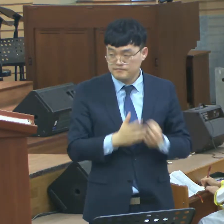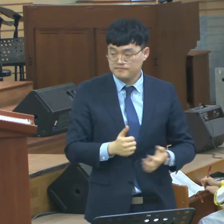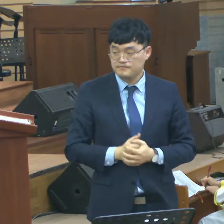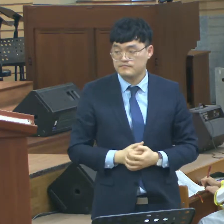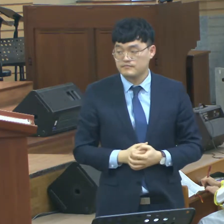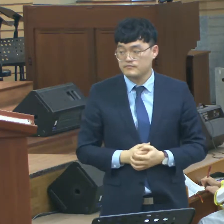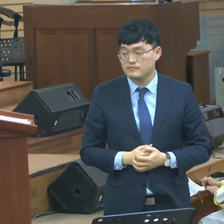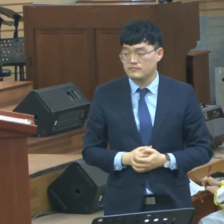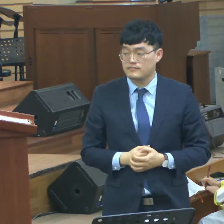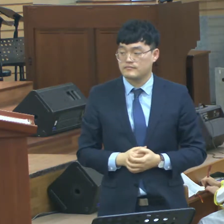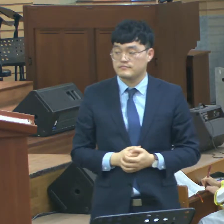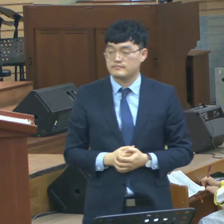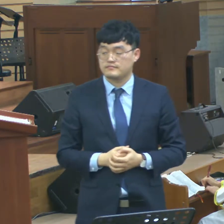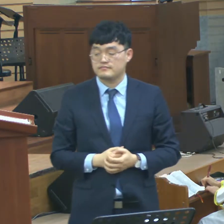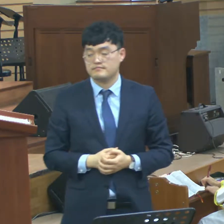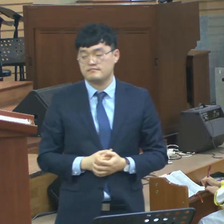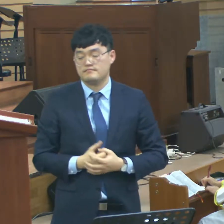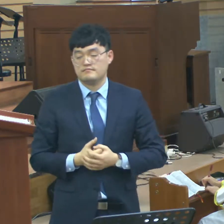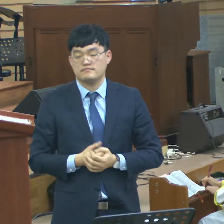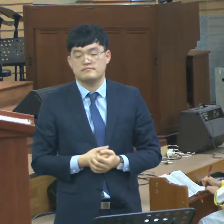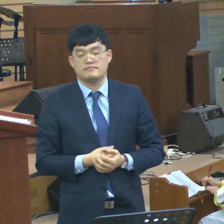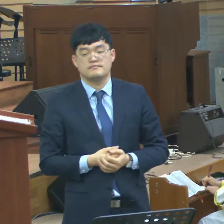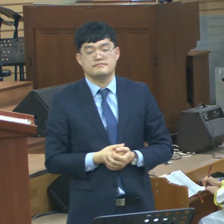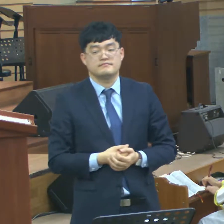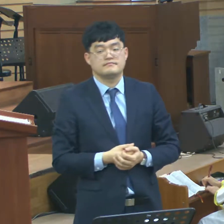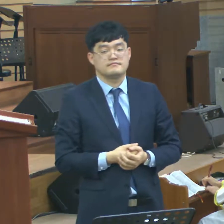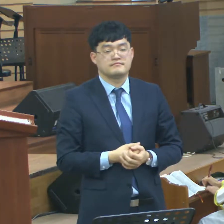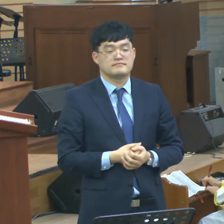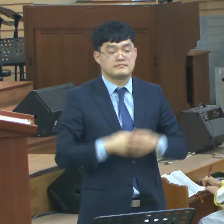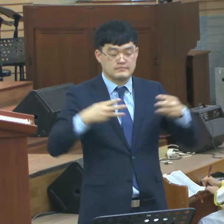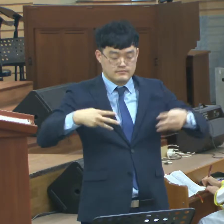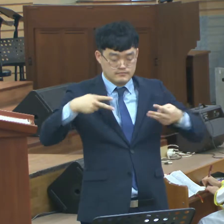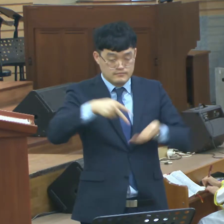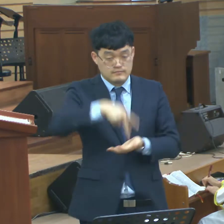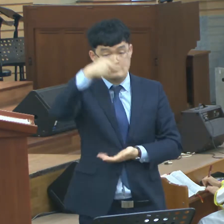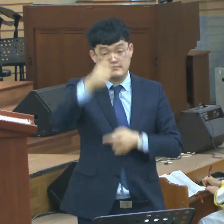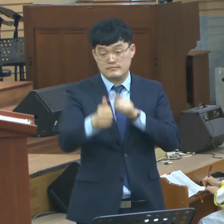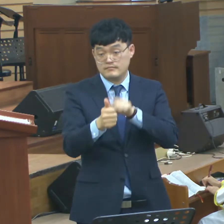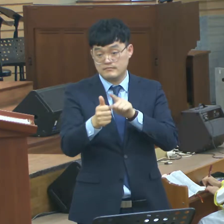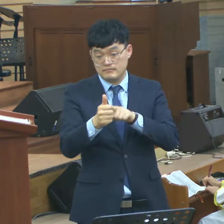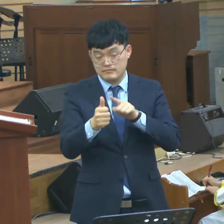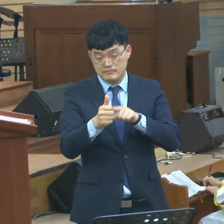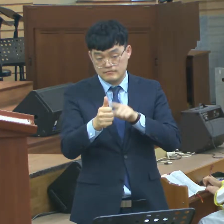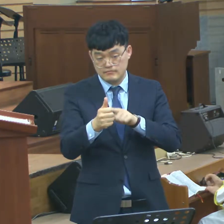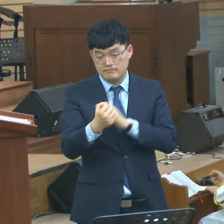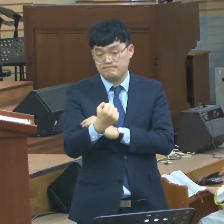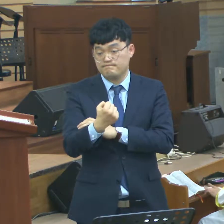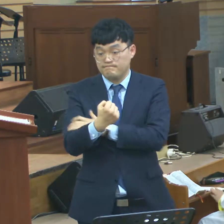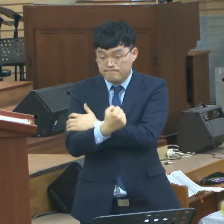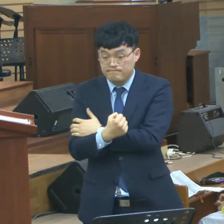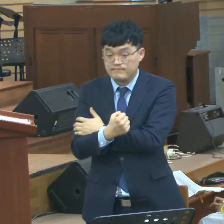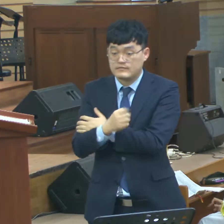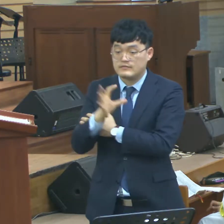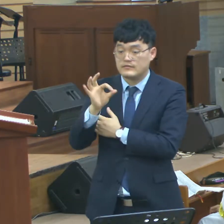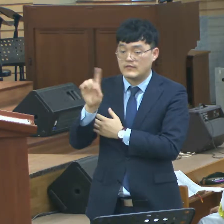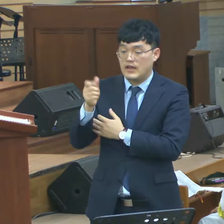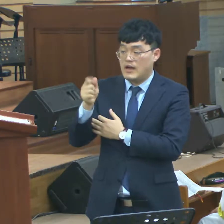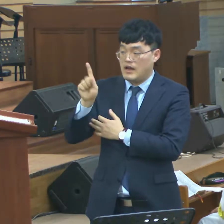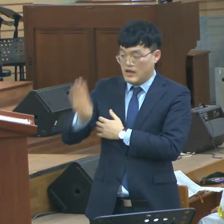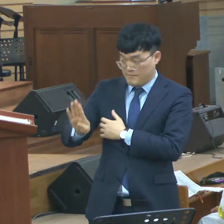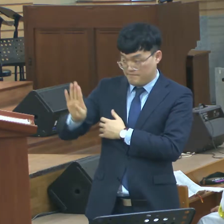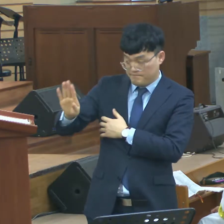엘리야에게 말씀하시면서 이 얘기가 시작이 되죠. 엘리야는 모든 권한을 갖고 있던 아합을 찾아갔어요. 권세 있는